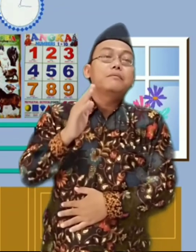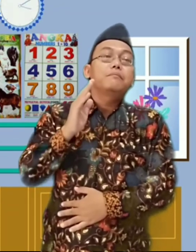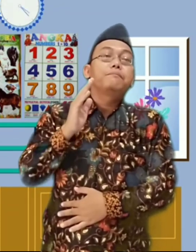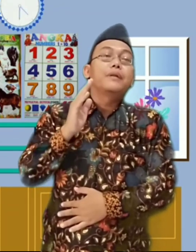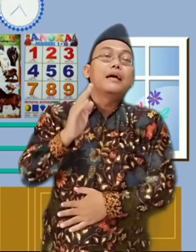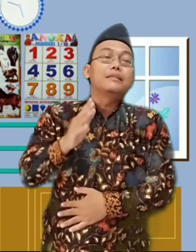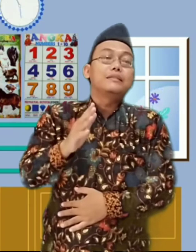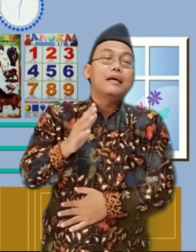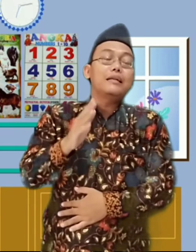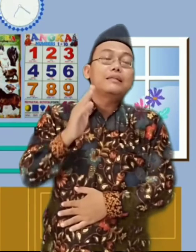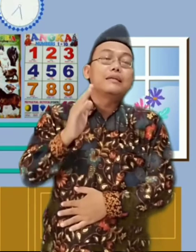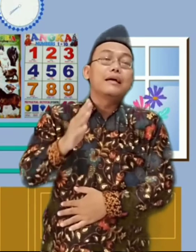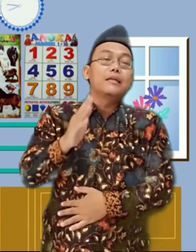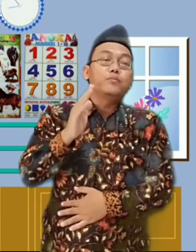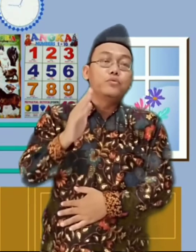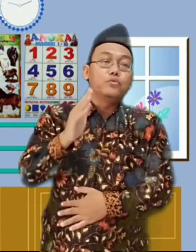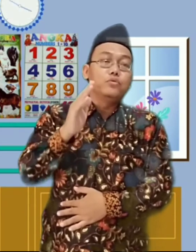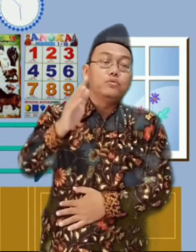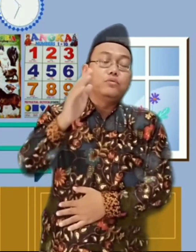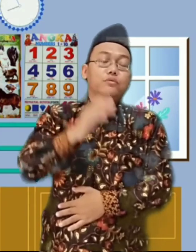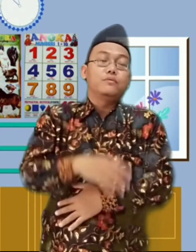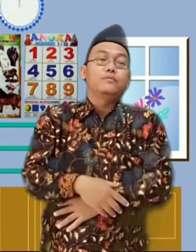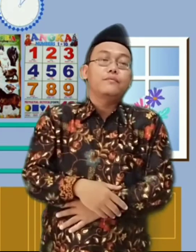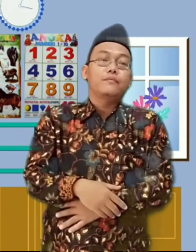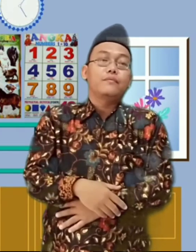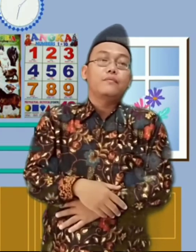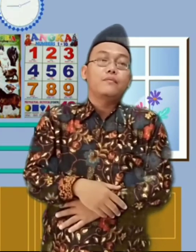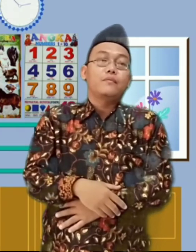sedang belajar dengan bu guru.